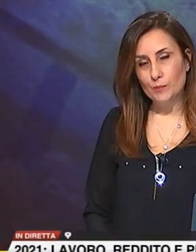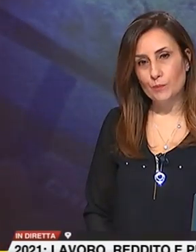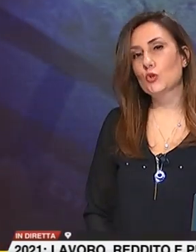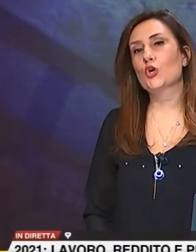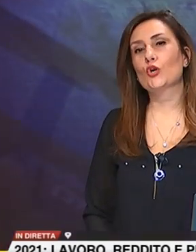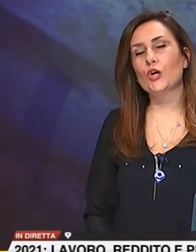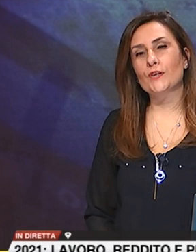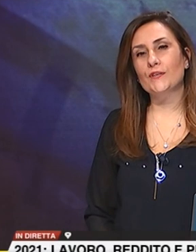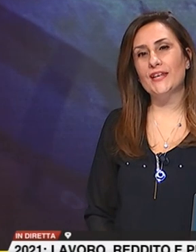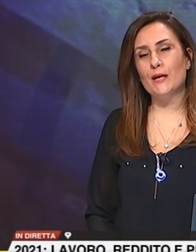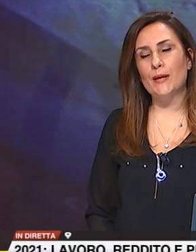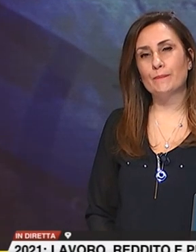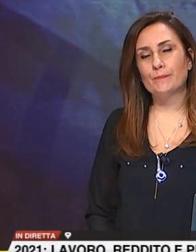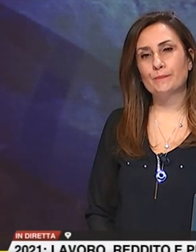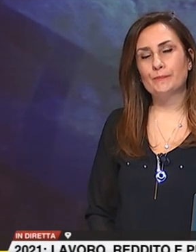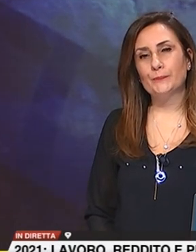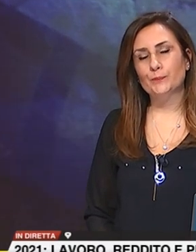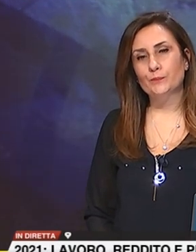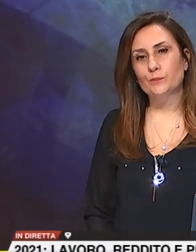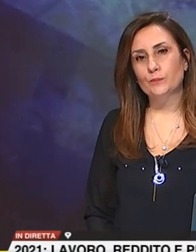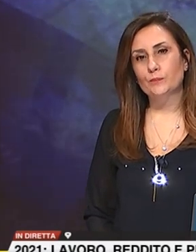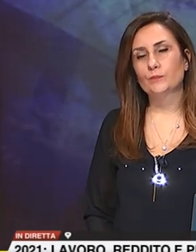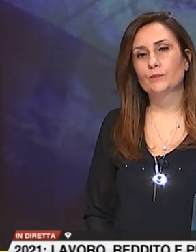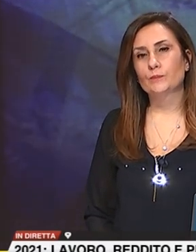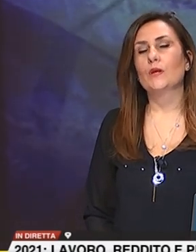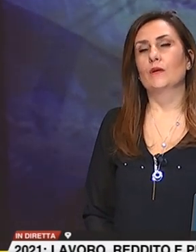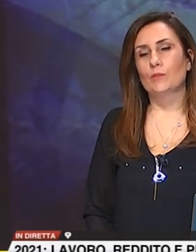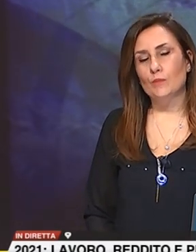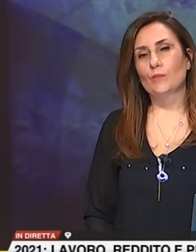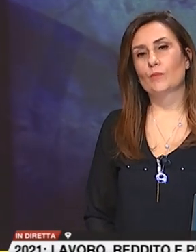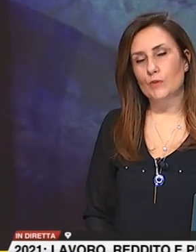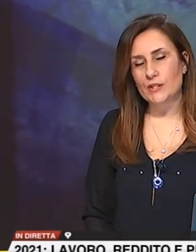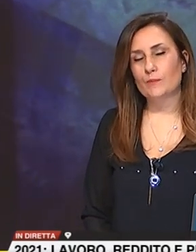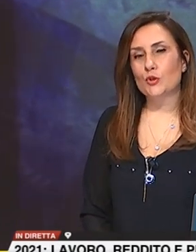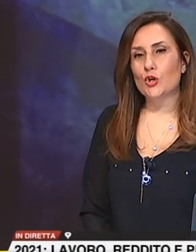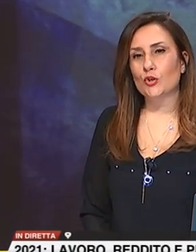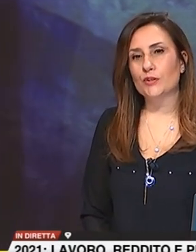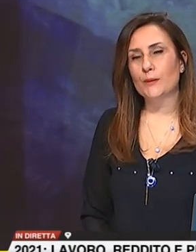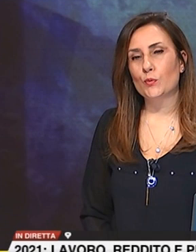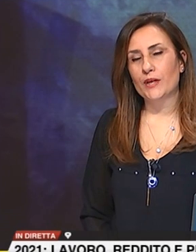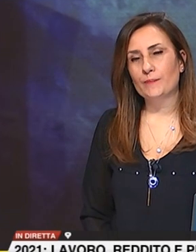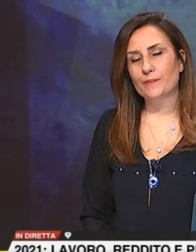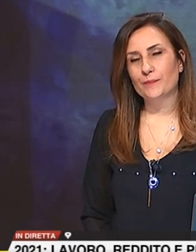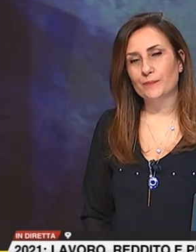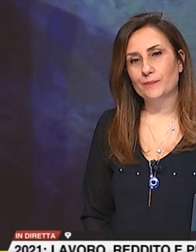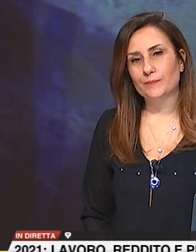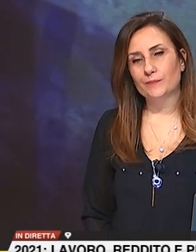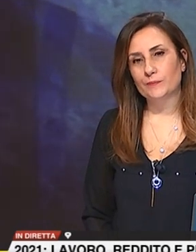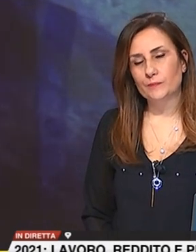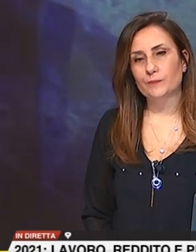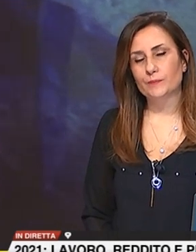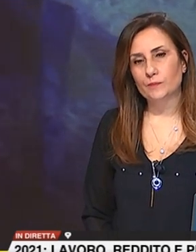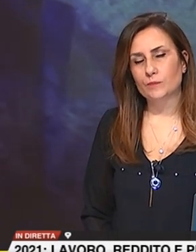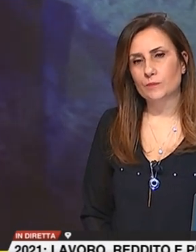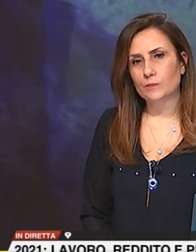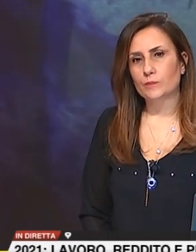Pronto? Buongiorno, da dove chiama? Chiamo da Sarnede, provincia di Treviso. Sì, buongiorno, dica pure. Volevo fare una domanda.